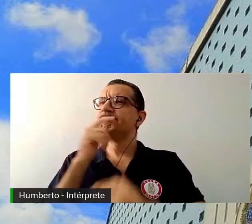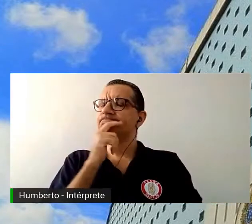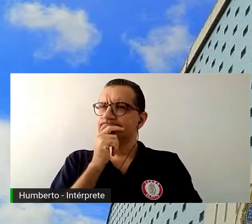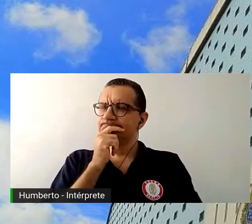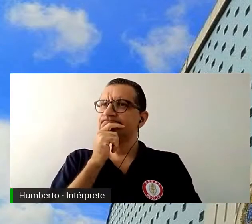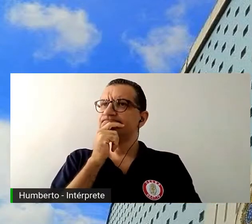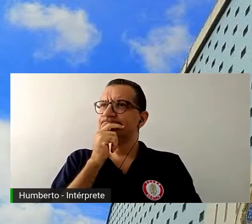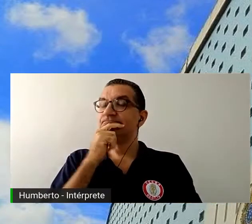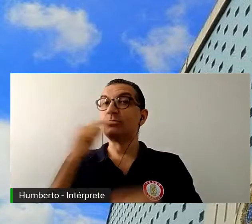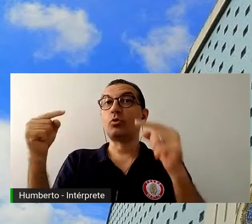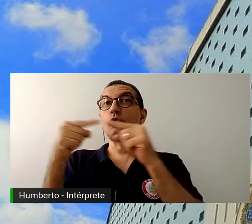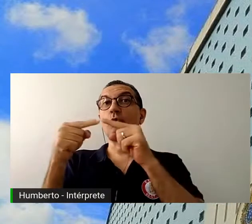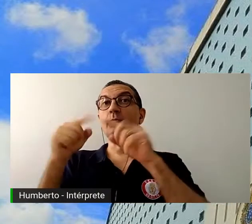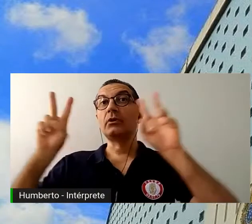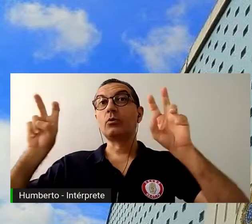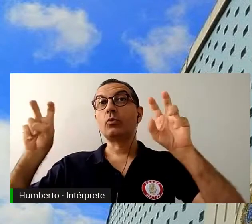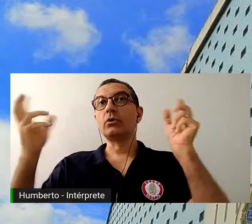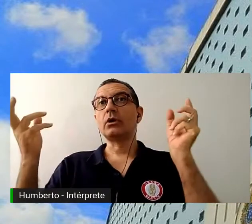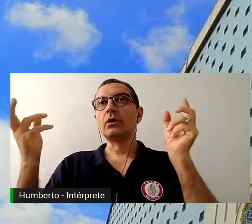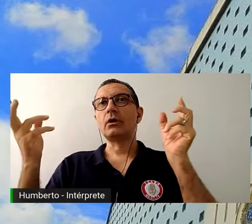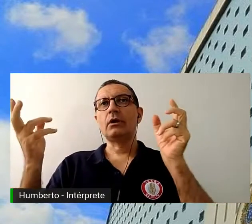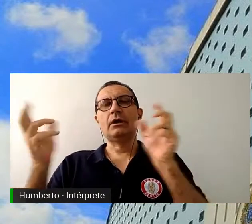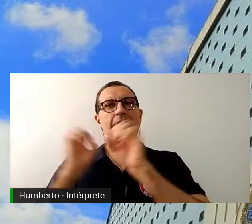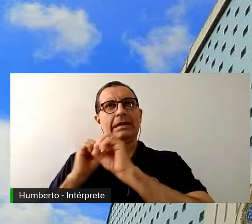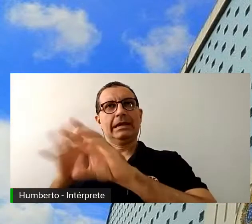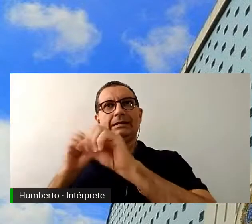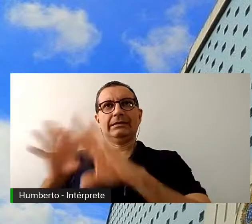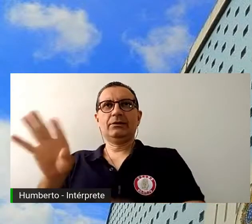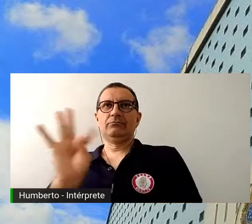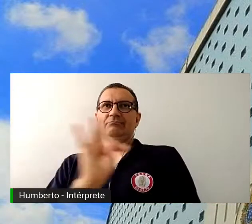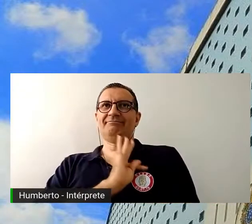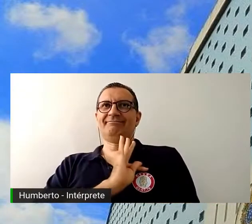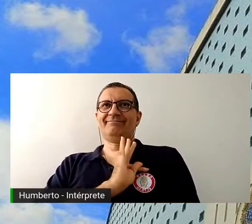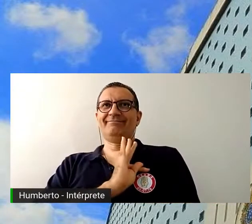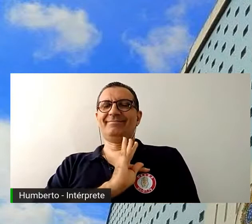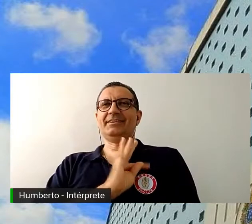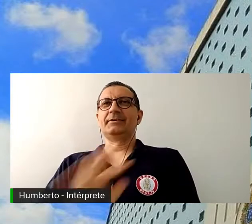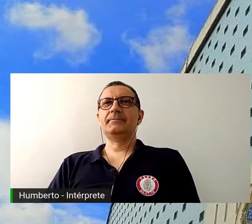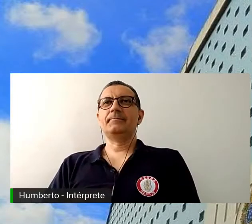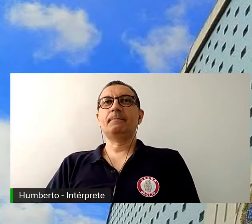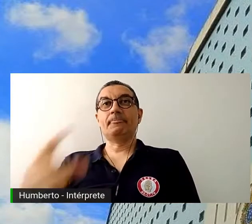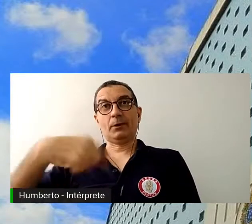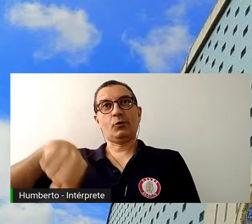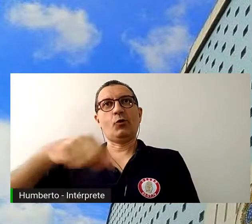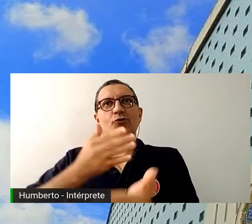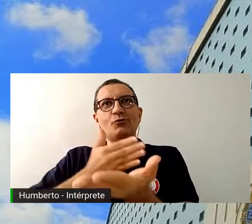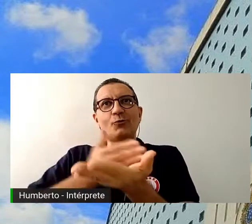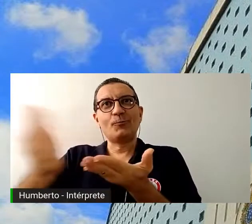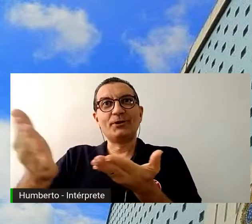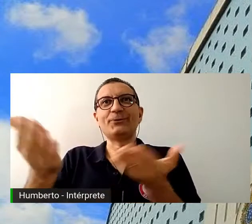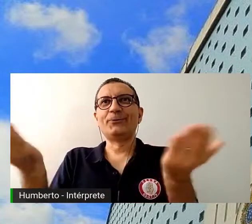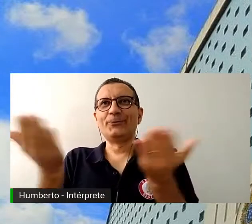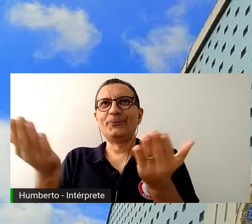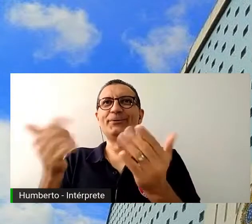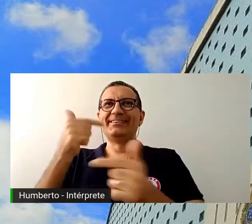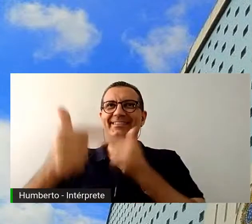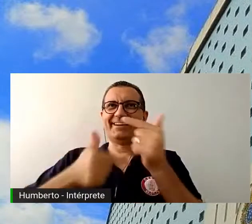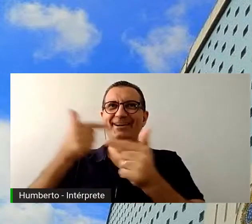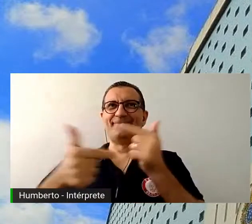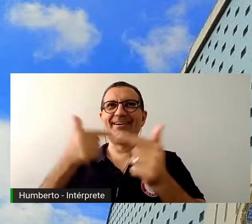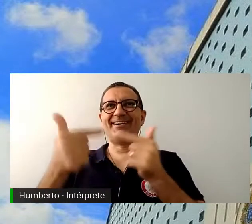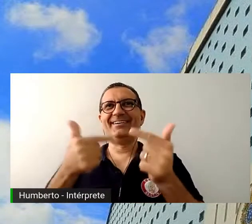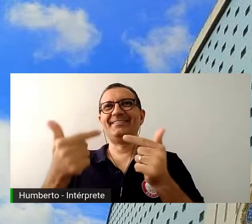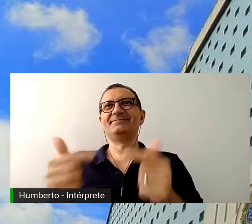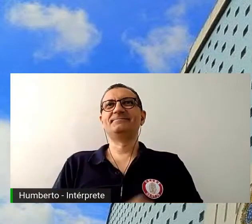ensino técnico, né? Então, nós estamos hoje dando início aos trabalhos acadêmicos, convidamos o professor,